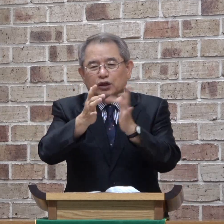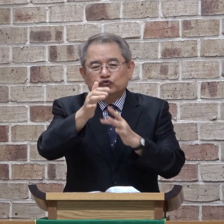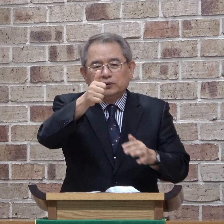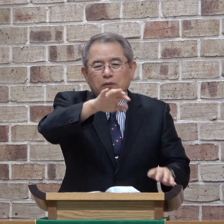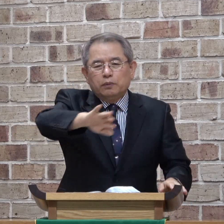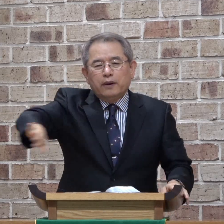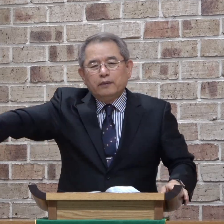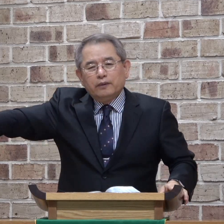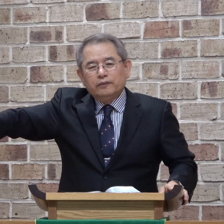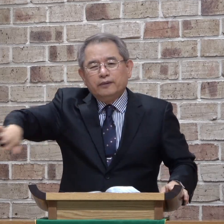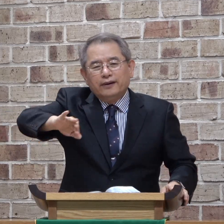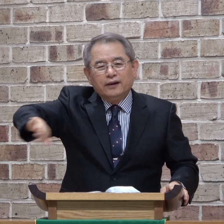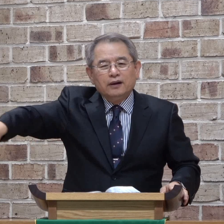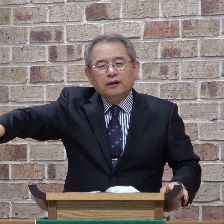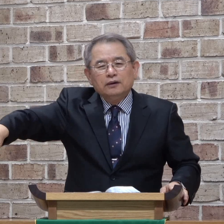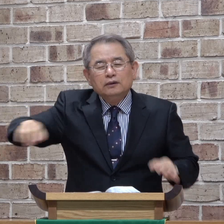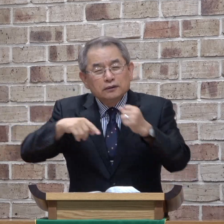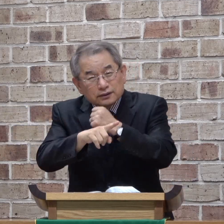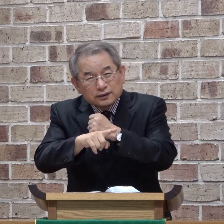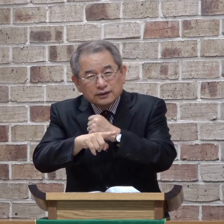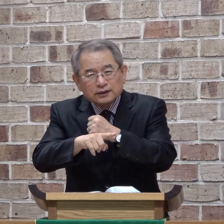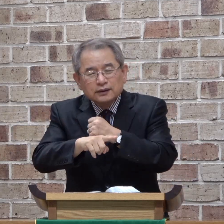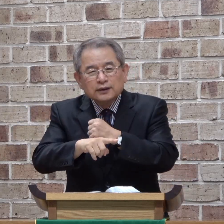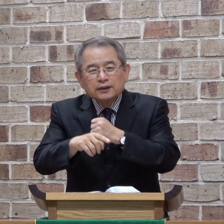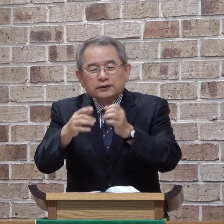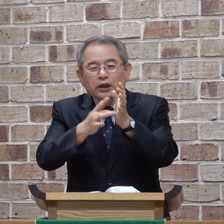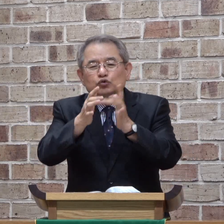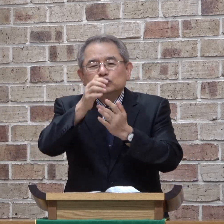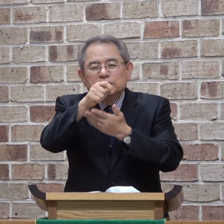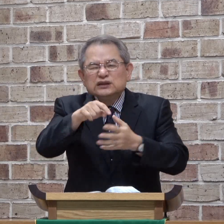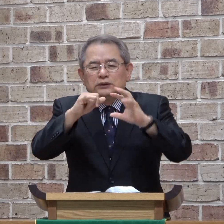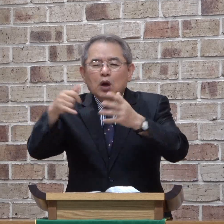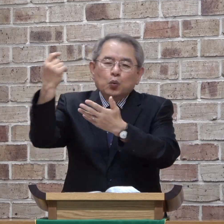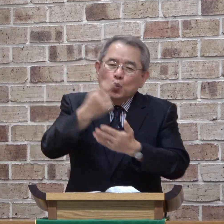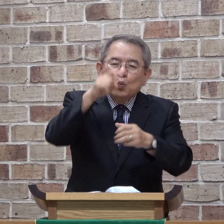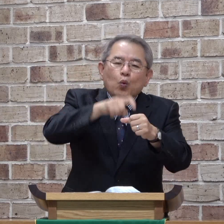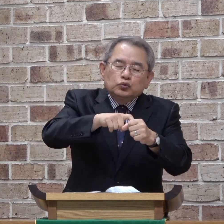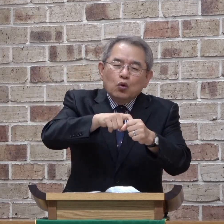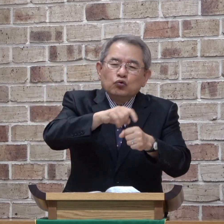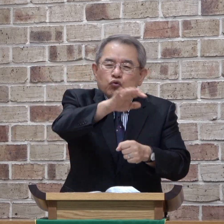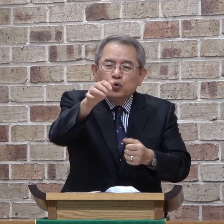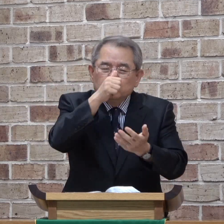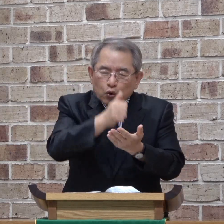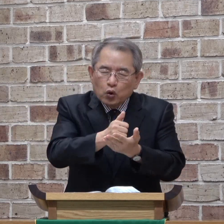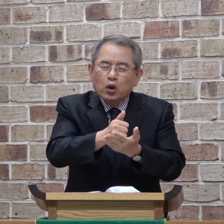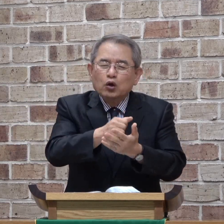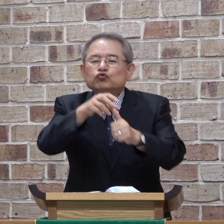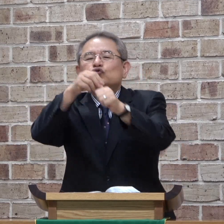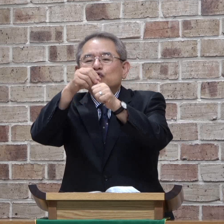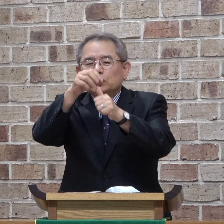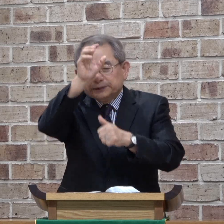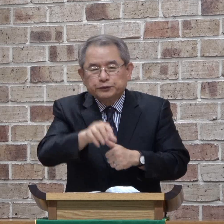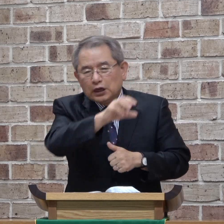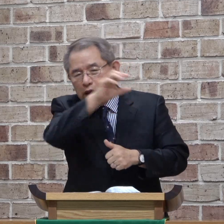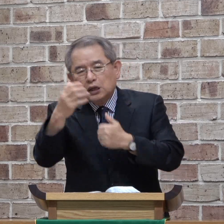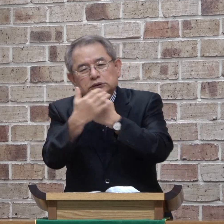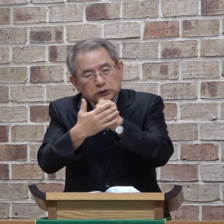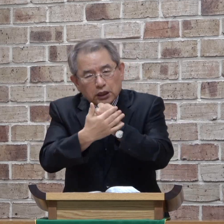여기서 예수님, 예배의 중보자는 예수님이십니다. 예수님이 이 땅에 오신 목적은 우리를 죄에서 구원하시기 위해서